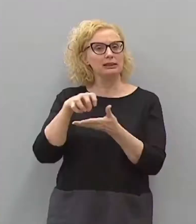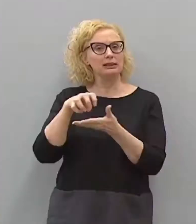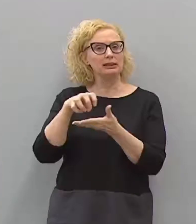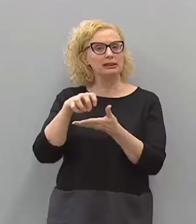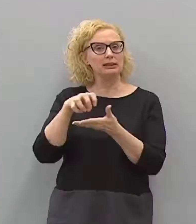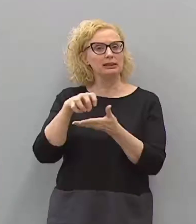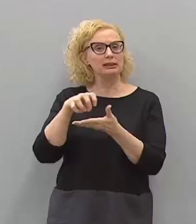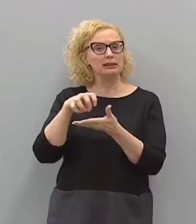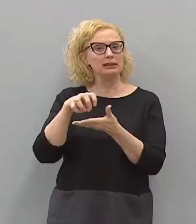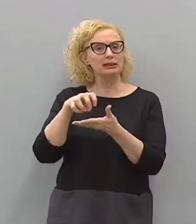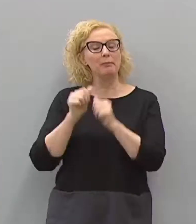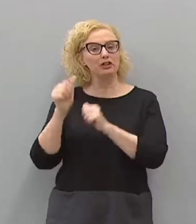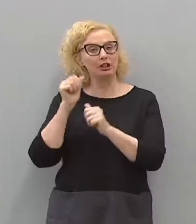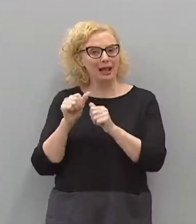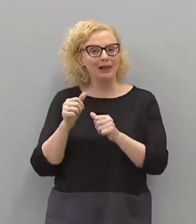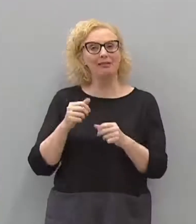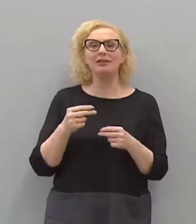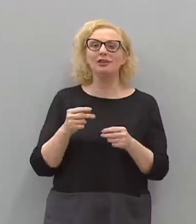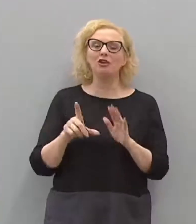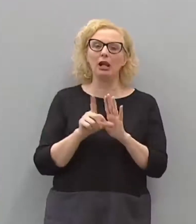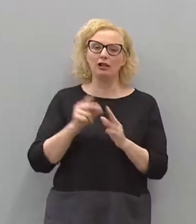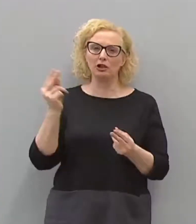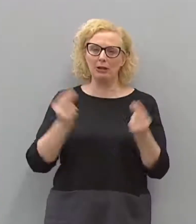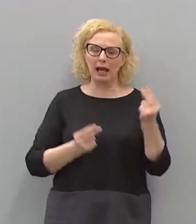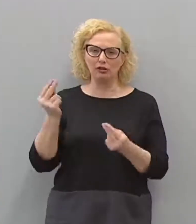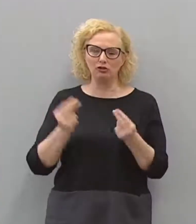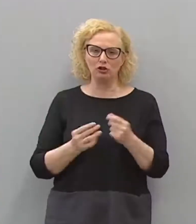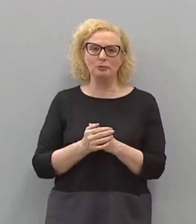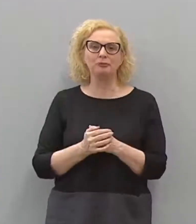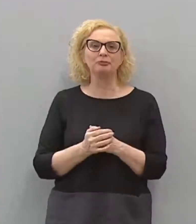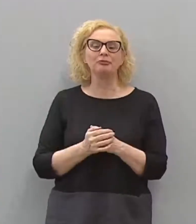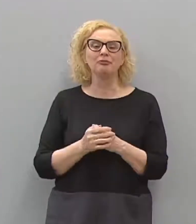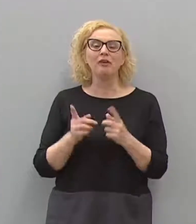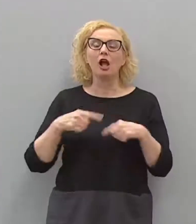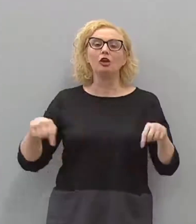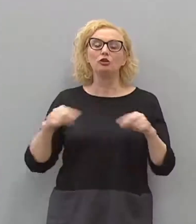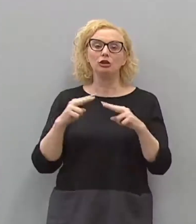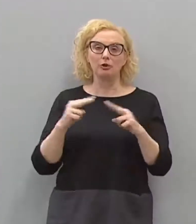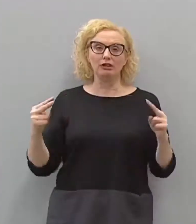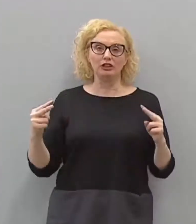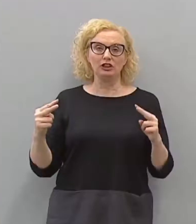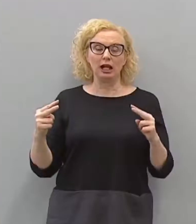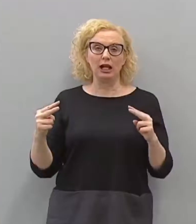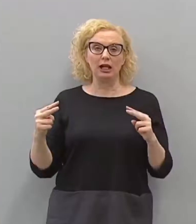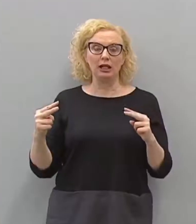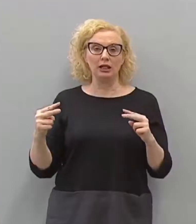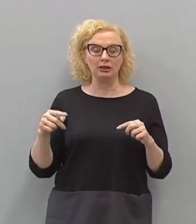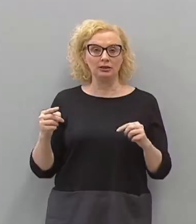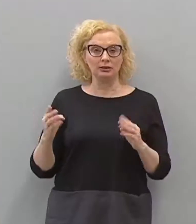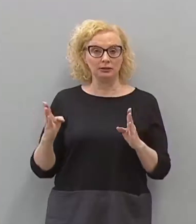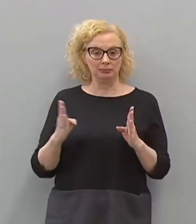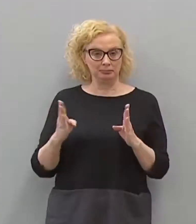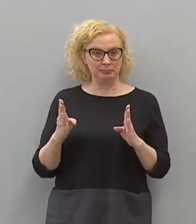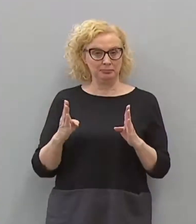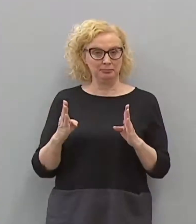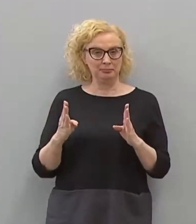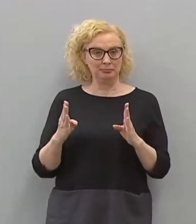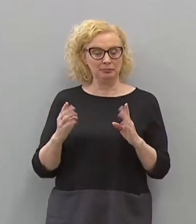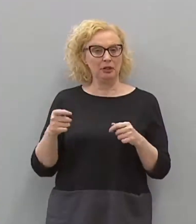nel gli ultimi in questo corso scorcio di legislatura ha finanziato un monte di opere pubbliche